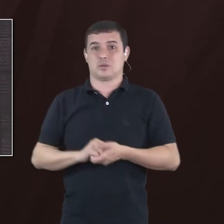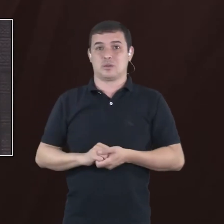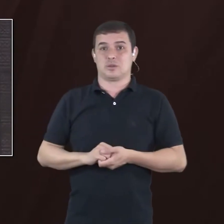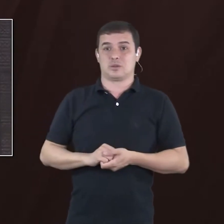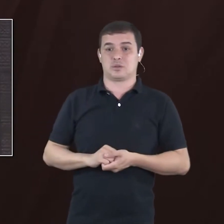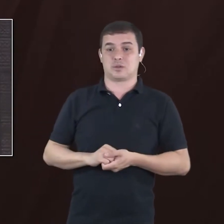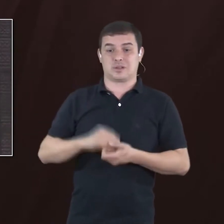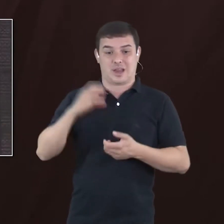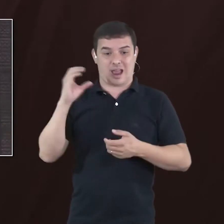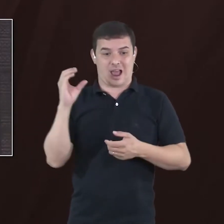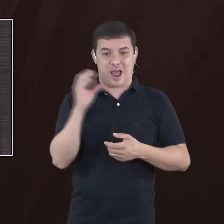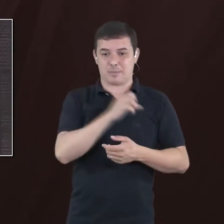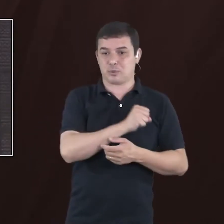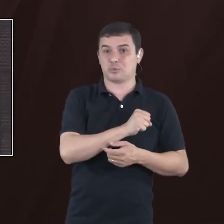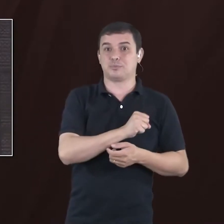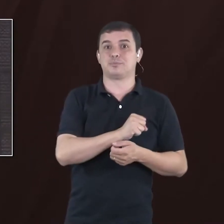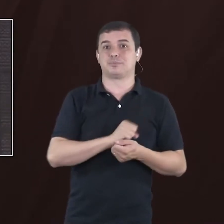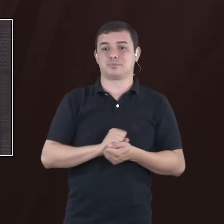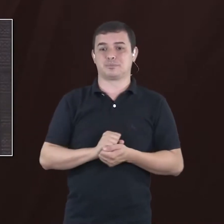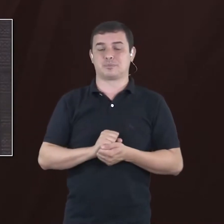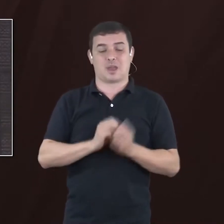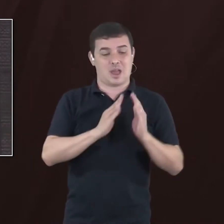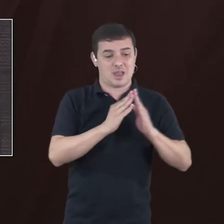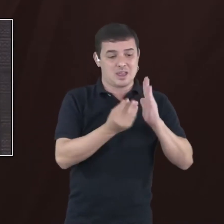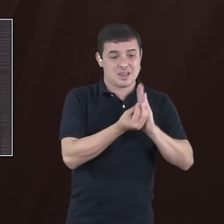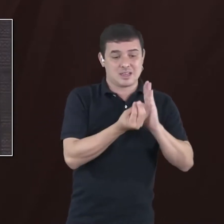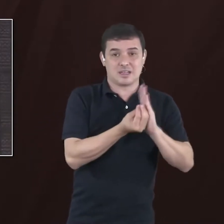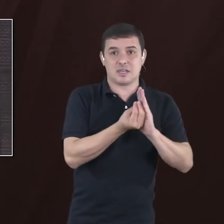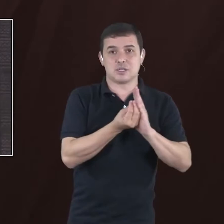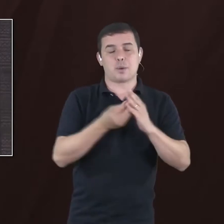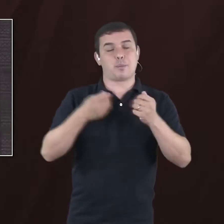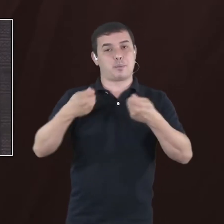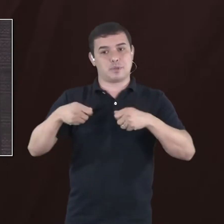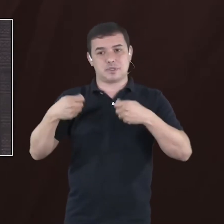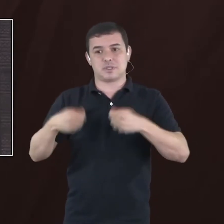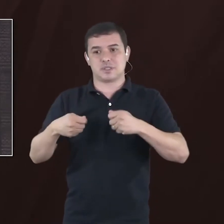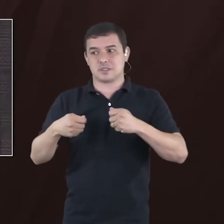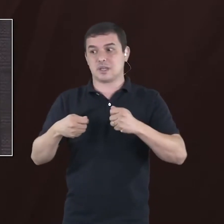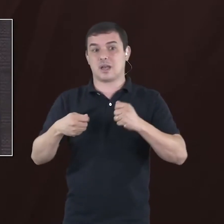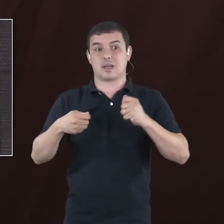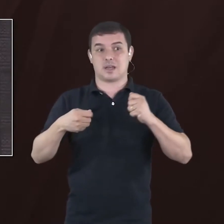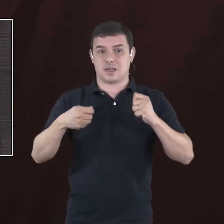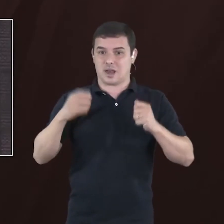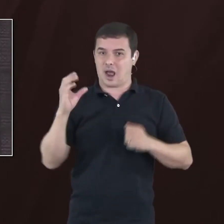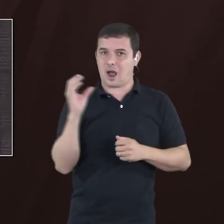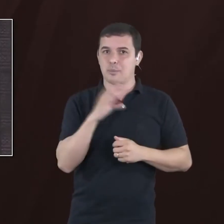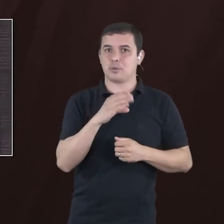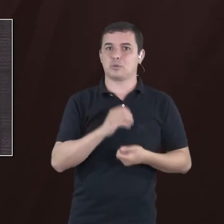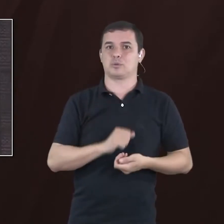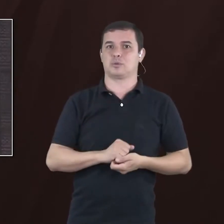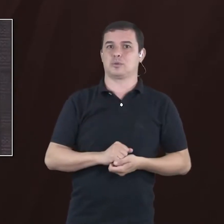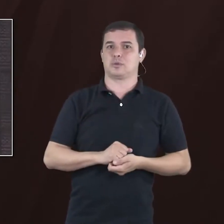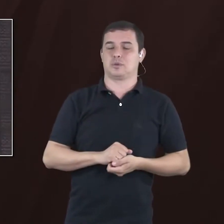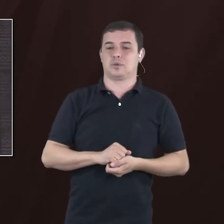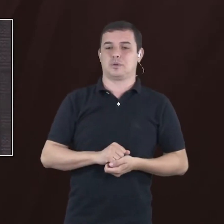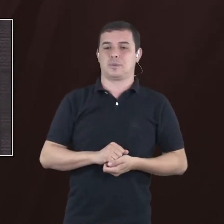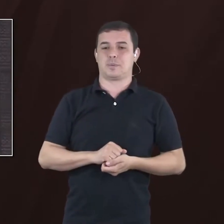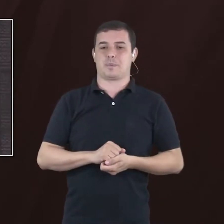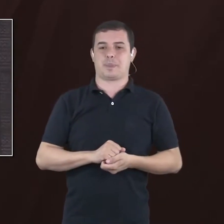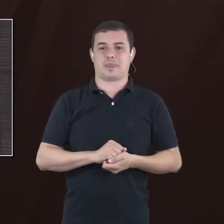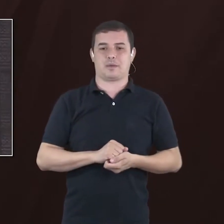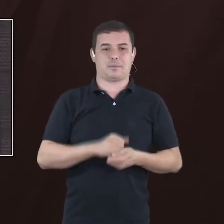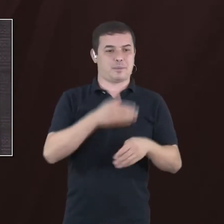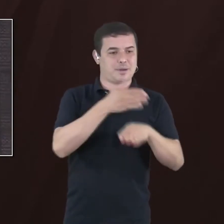se prontifique a esse chamamento. Fazemos parte dessa igreja, né,